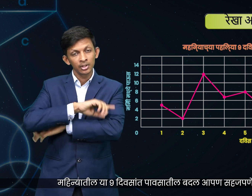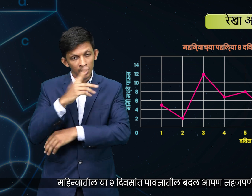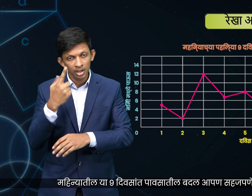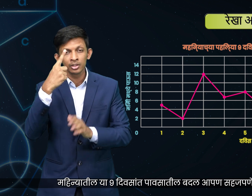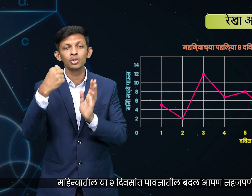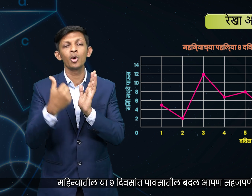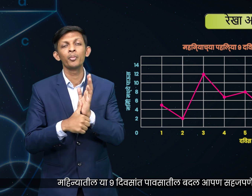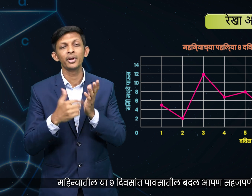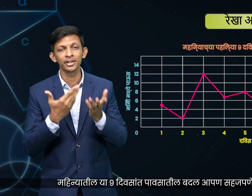शकतो.